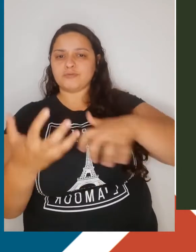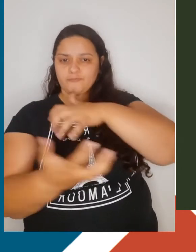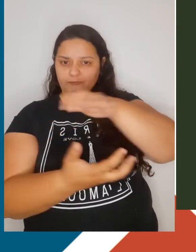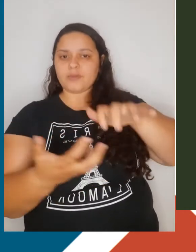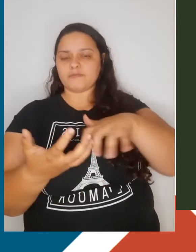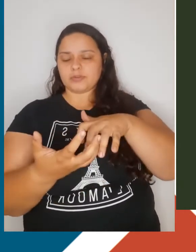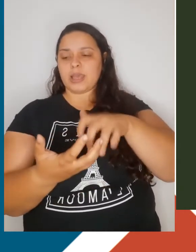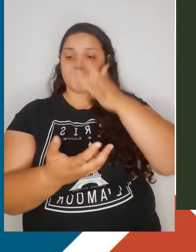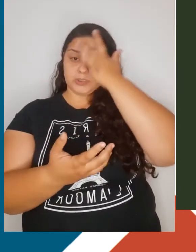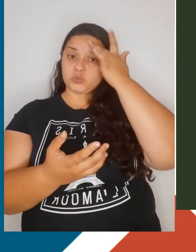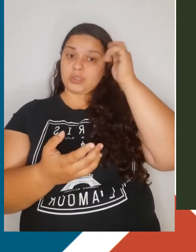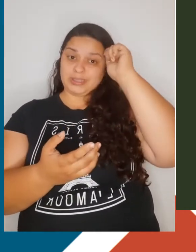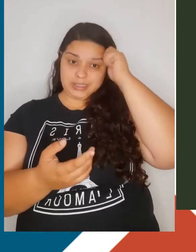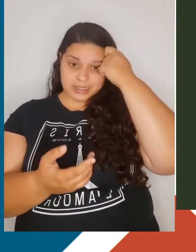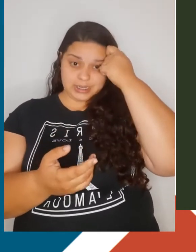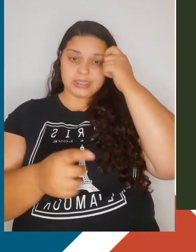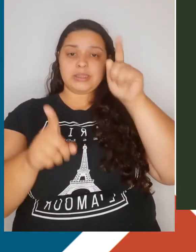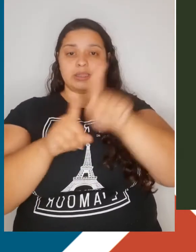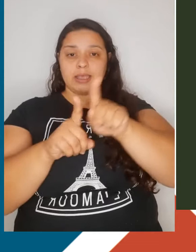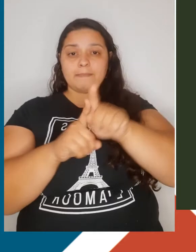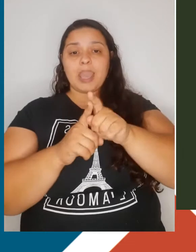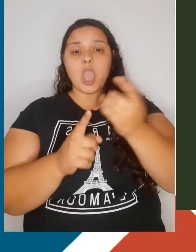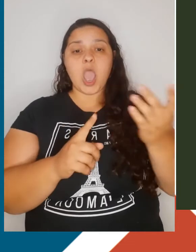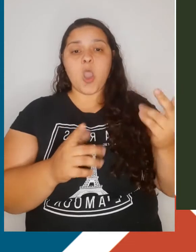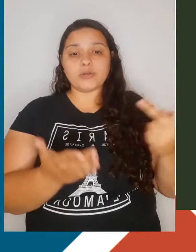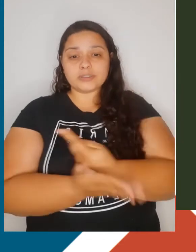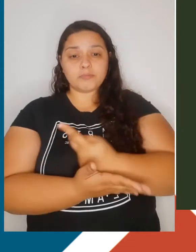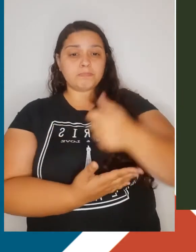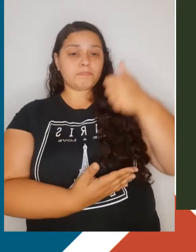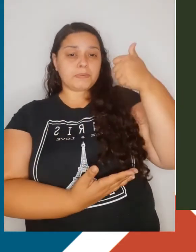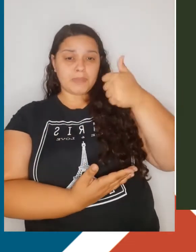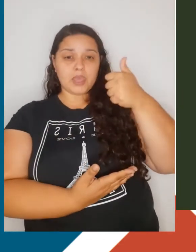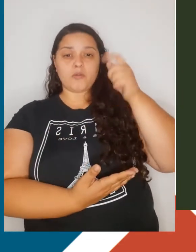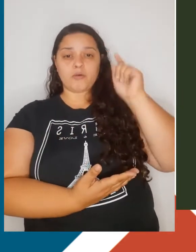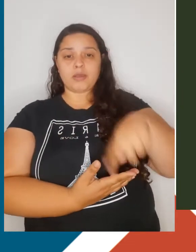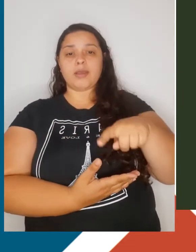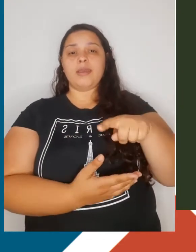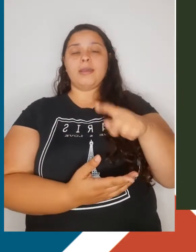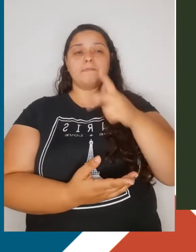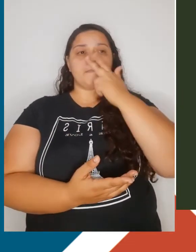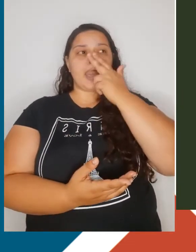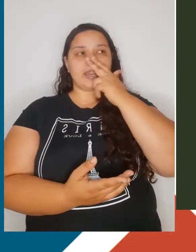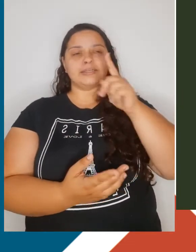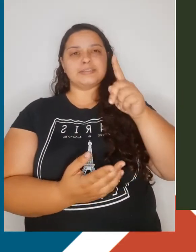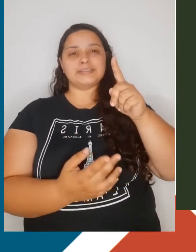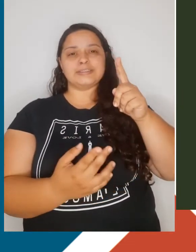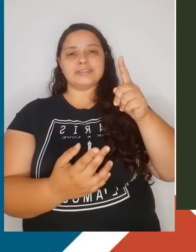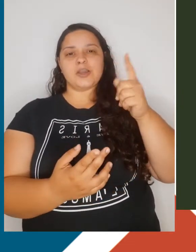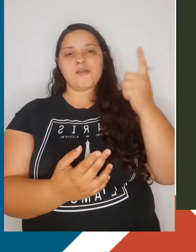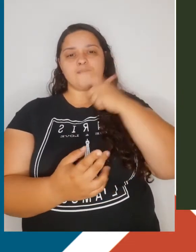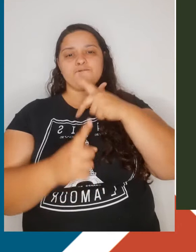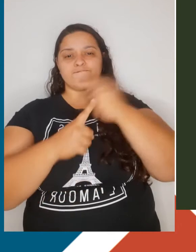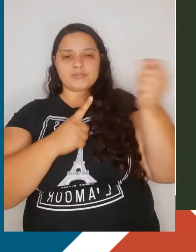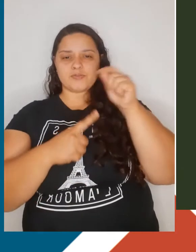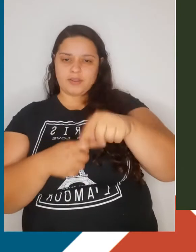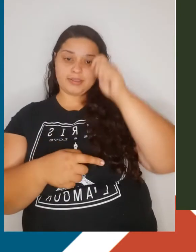uma revolução basicamente composta pela população negra e que culminou no único Estado nacional oriundo de uma